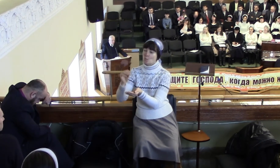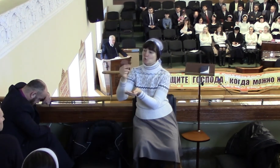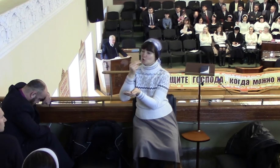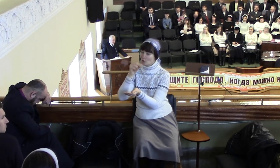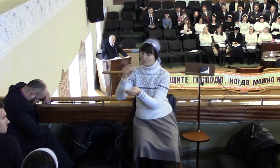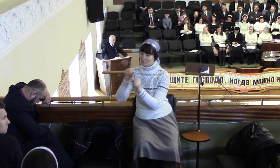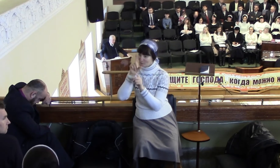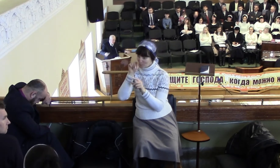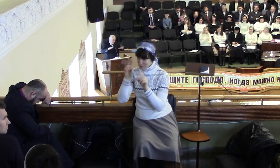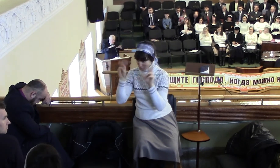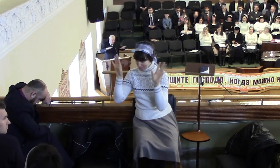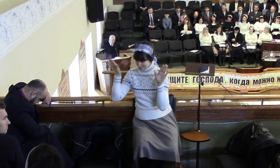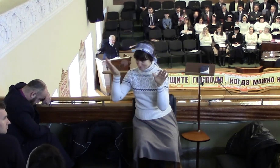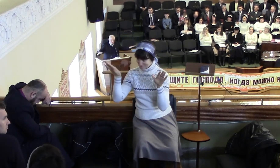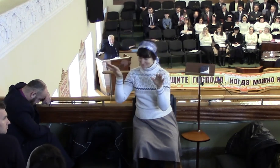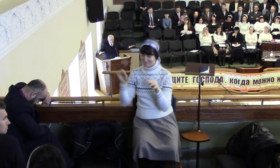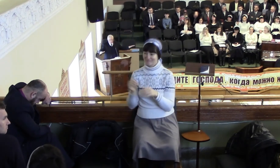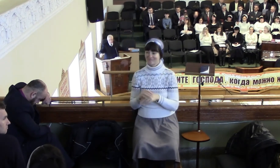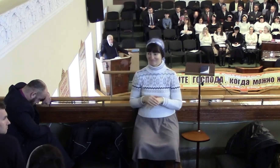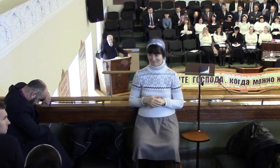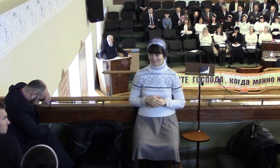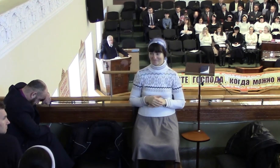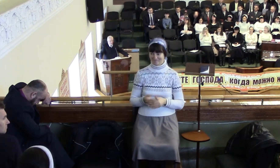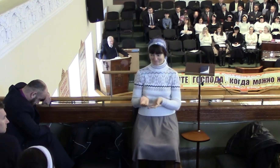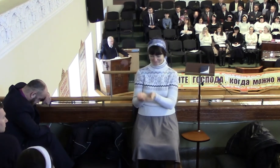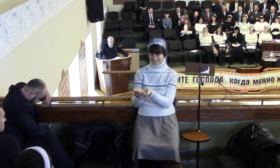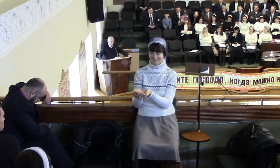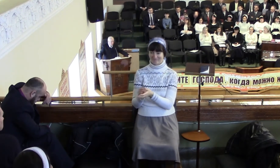Помнишь? Кормушек сделали, понесли, я думаю,